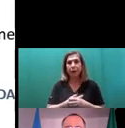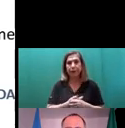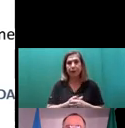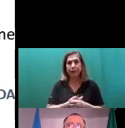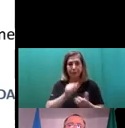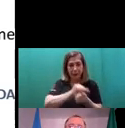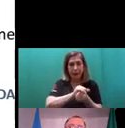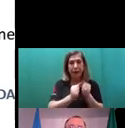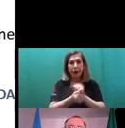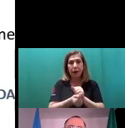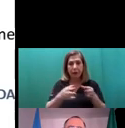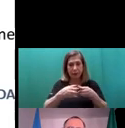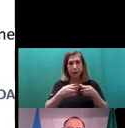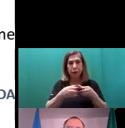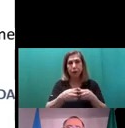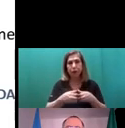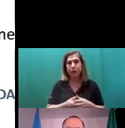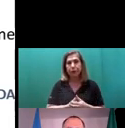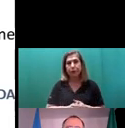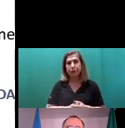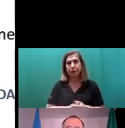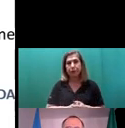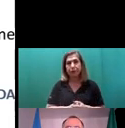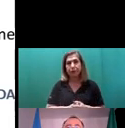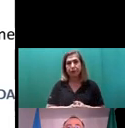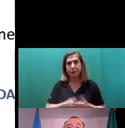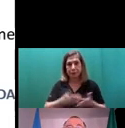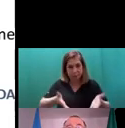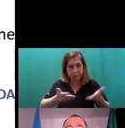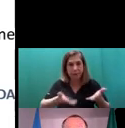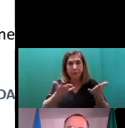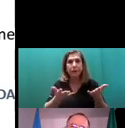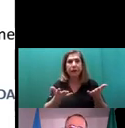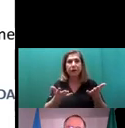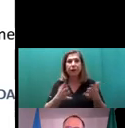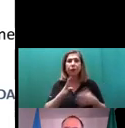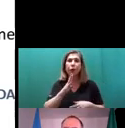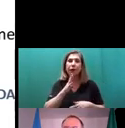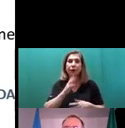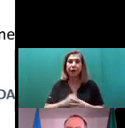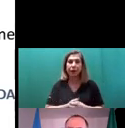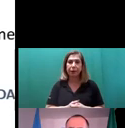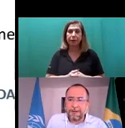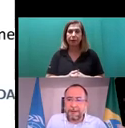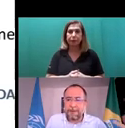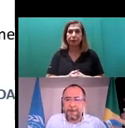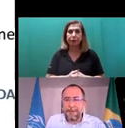adequada rede de distribuição, de fornecimento e de conhecimento entre